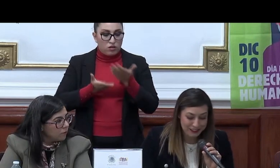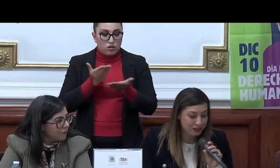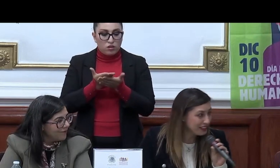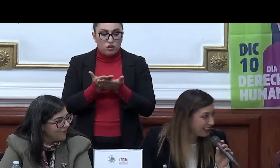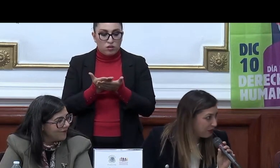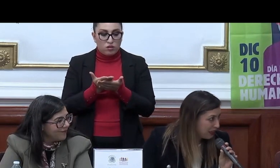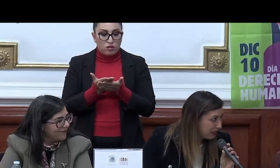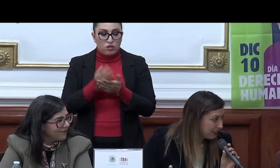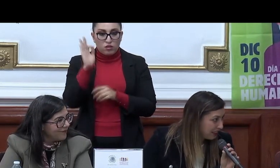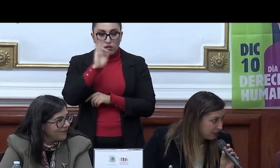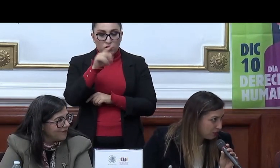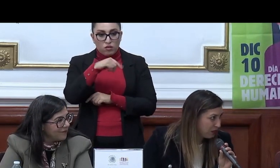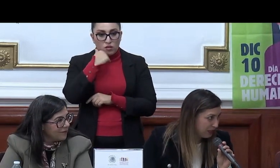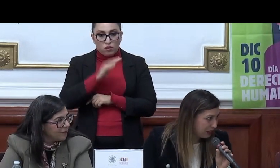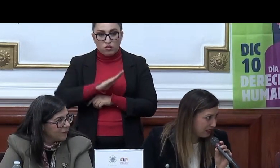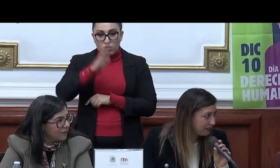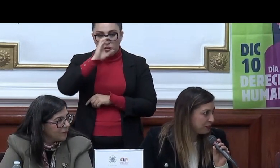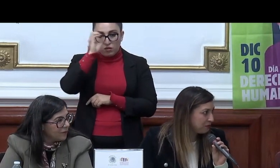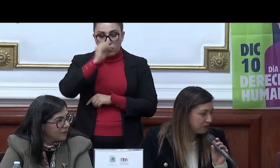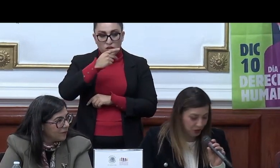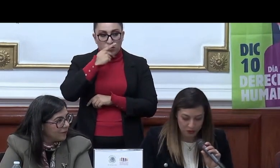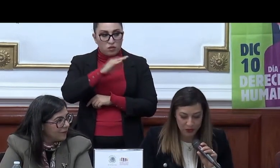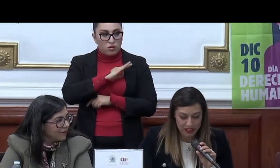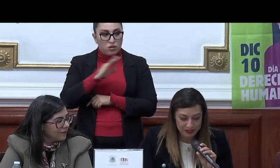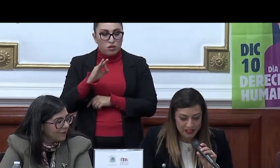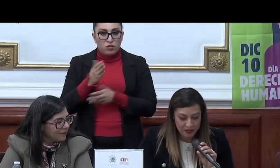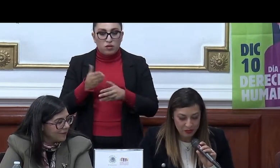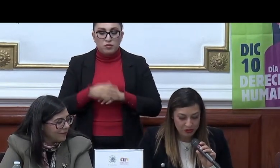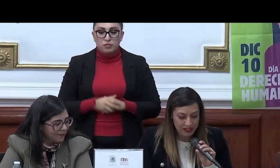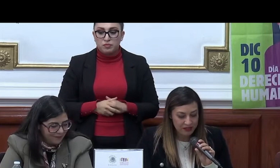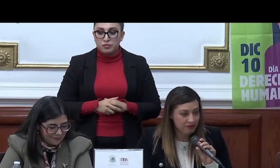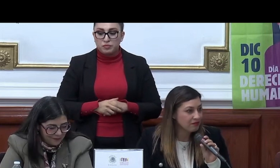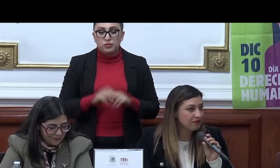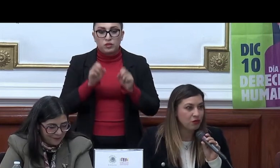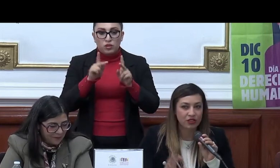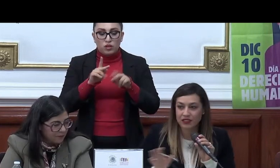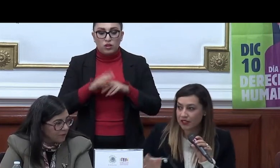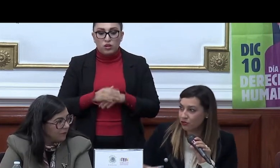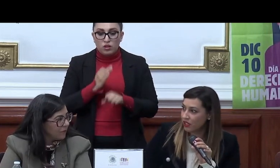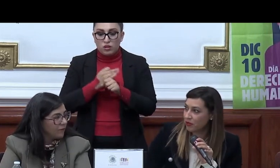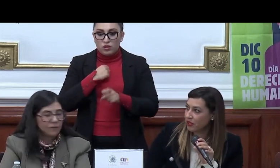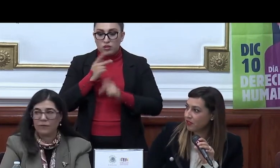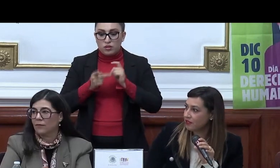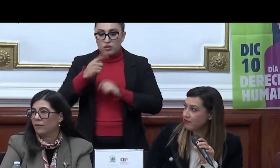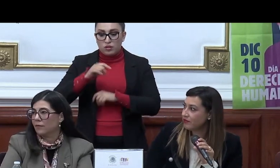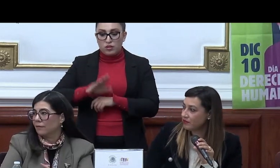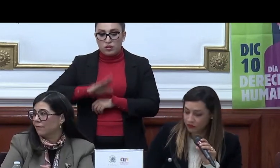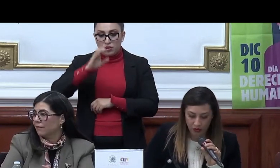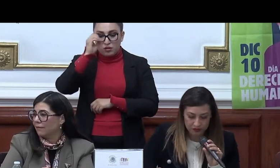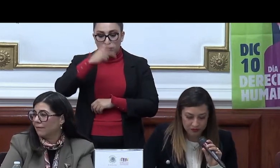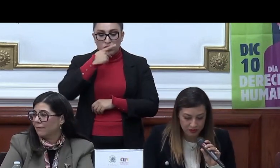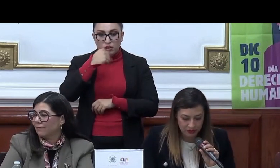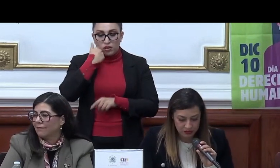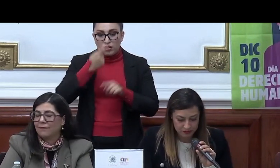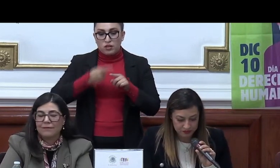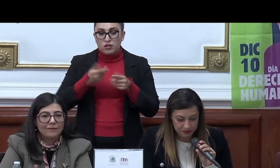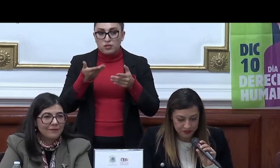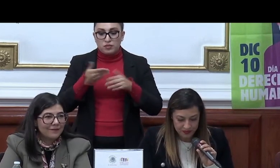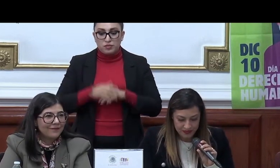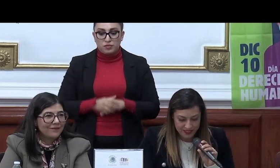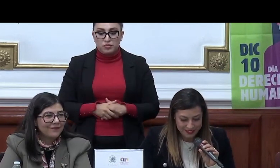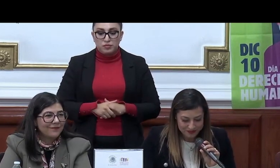aquí, si gusta hacer uso de la palabra. No, ok. Bueno, ¿alguien gusta hacer uso de la palabra? Perfecto.